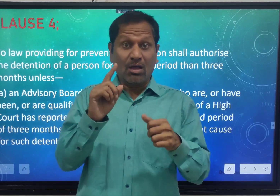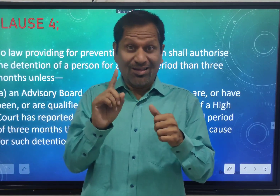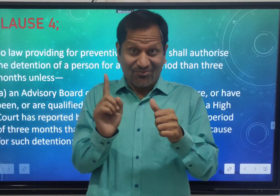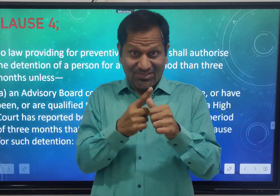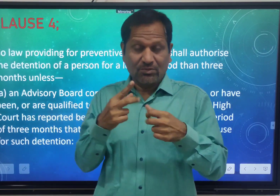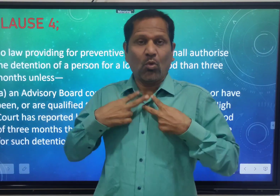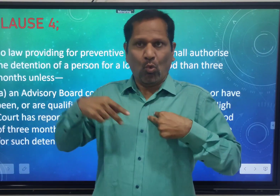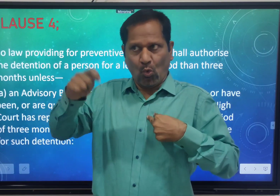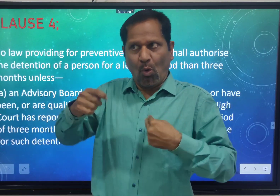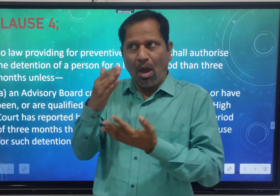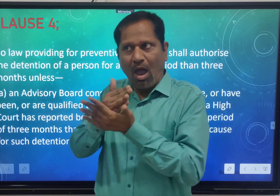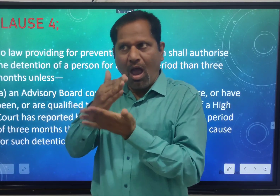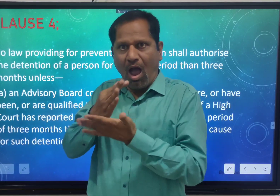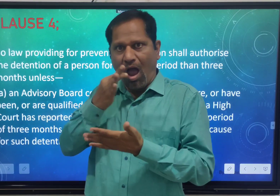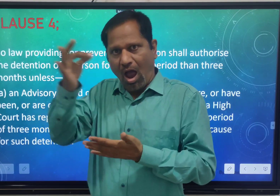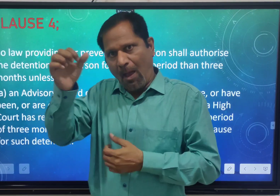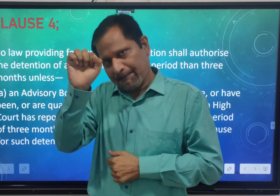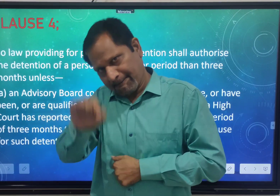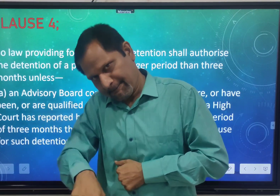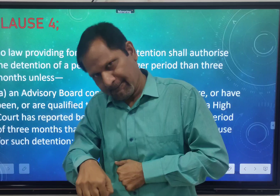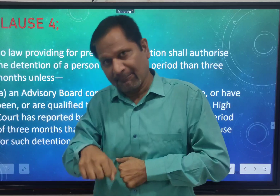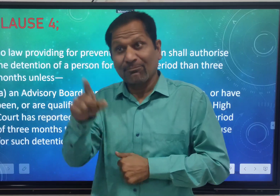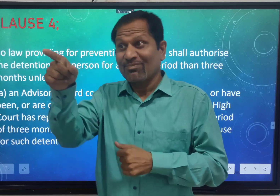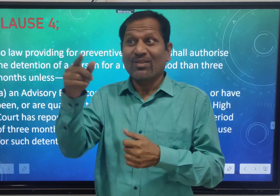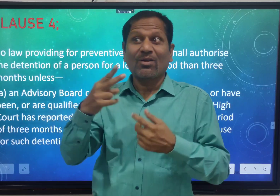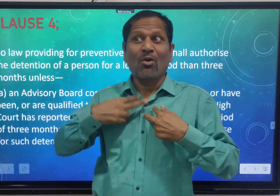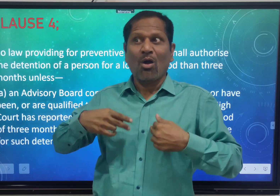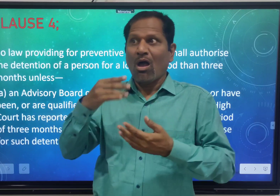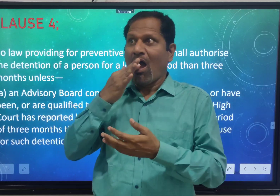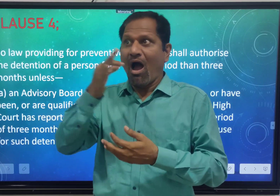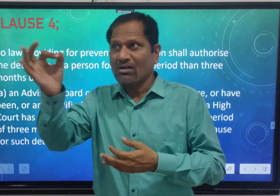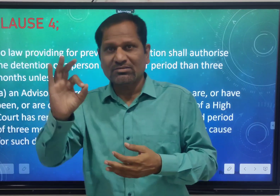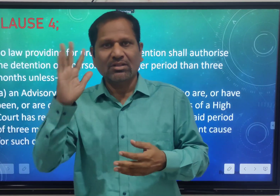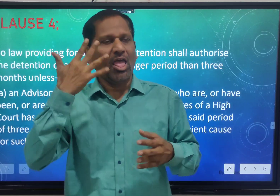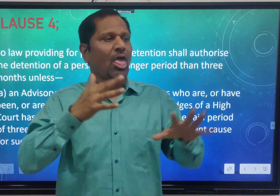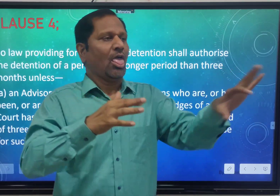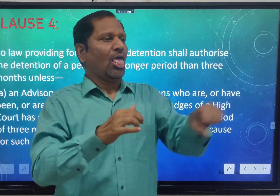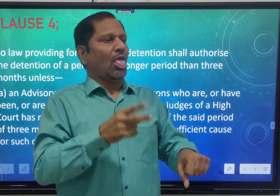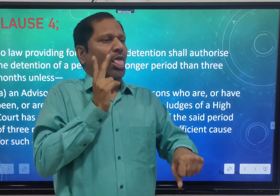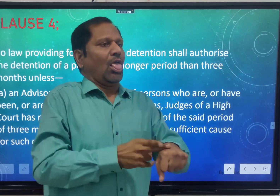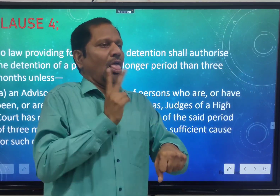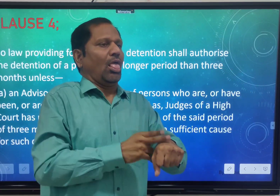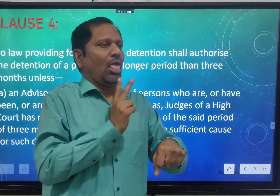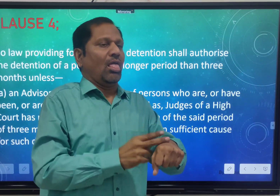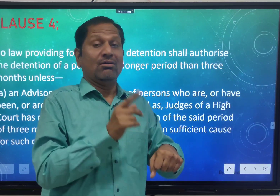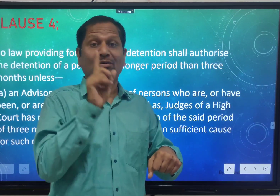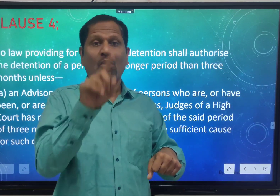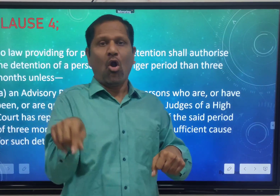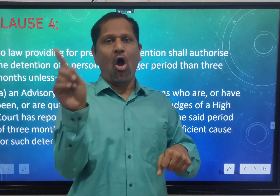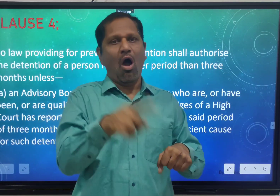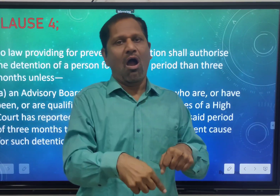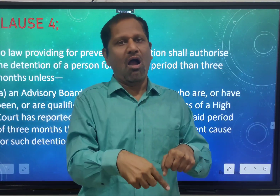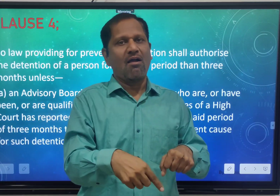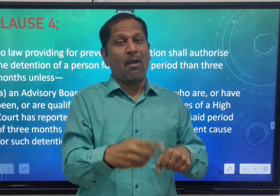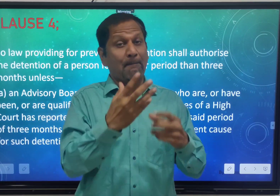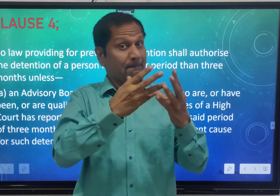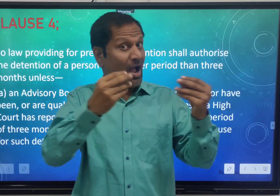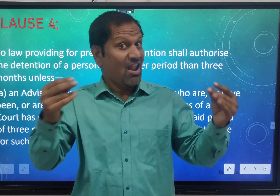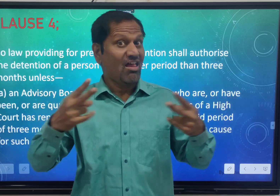सकता किसी भी व्यक्ति को न्यायालय की अनुमति के बिना, तो संभव ही नहीं, न्यायालय के आदेश के